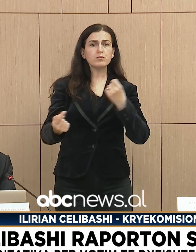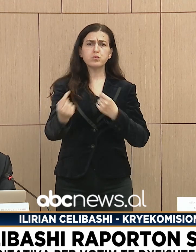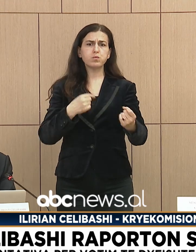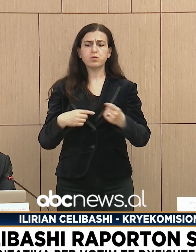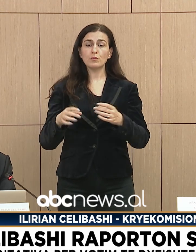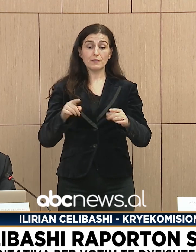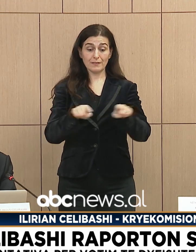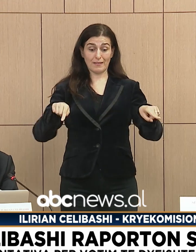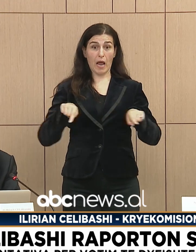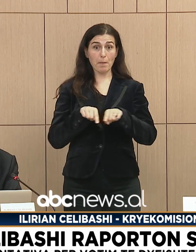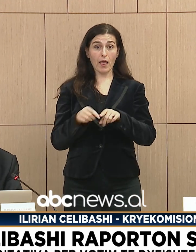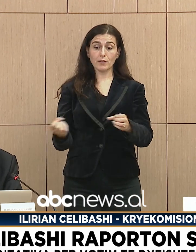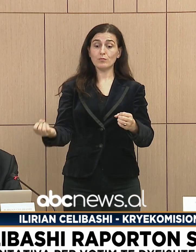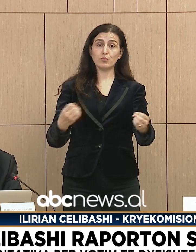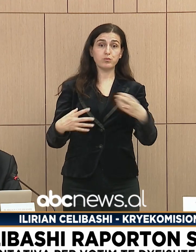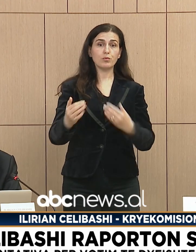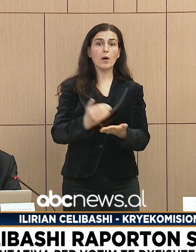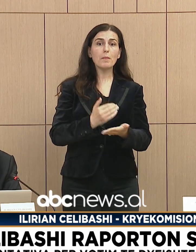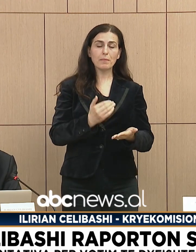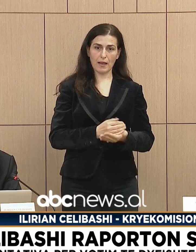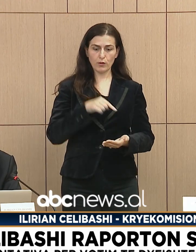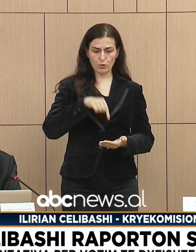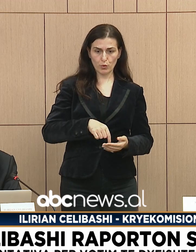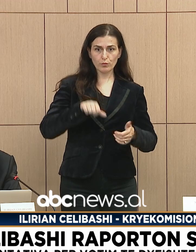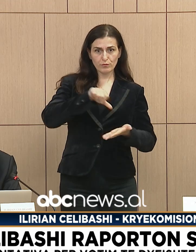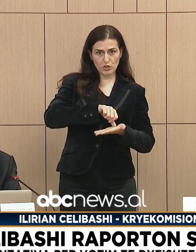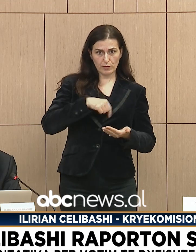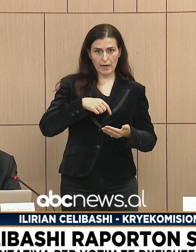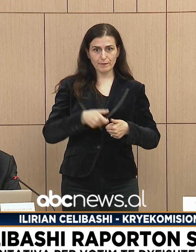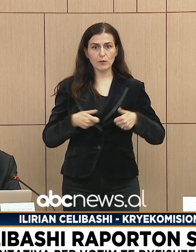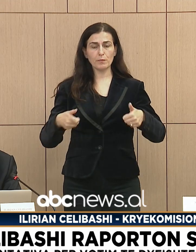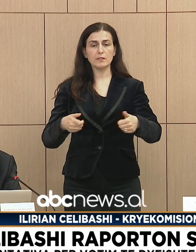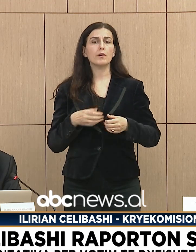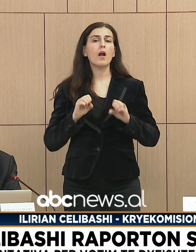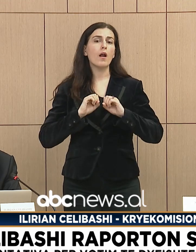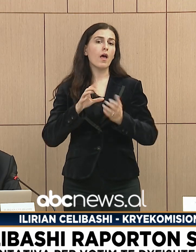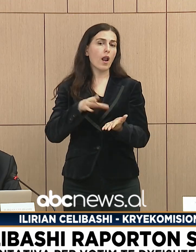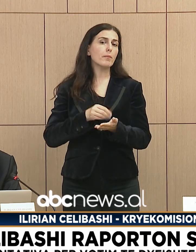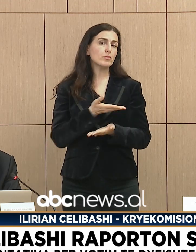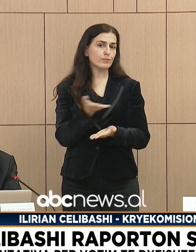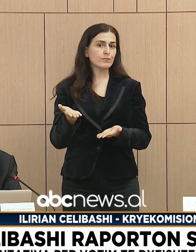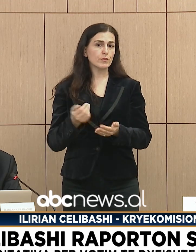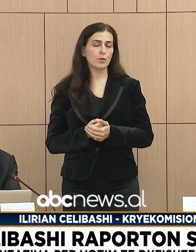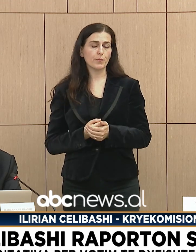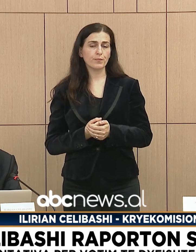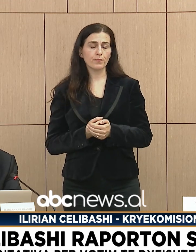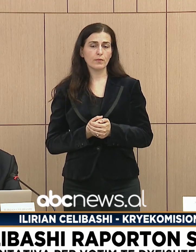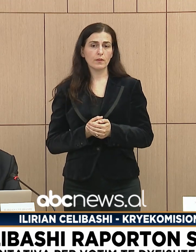të transmetimit të cilin po e implementojnë për herë të parë.